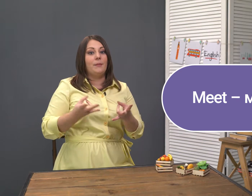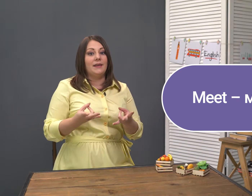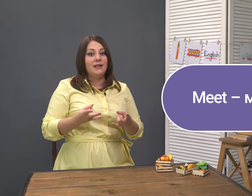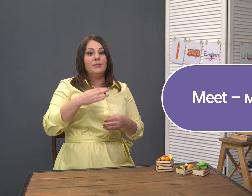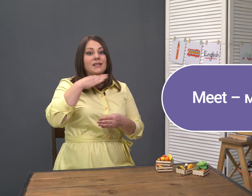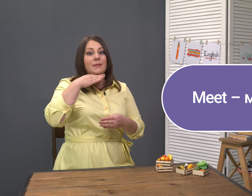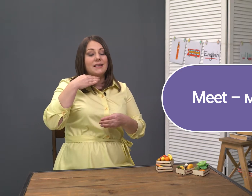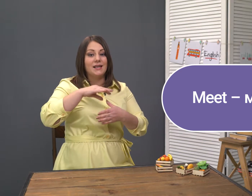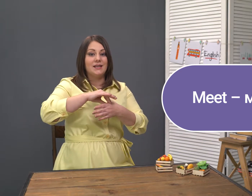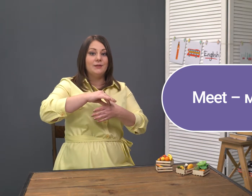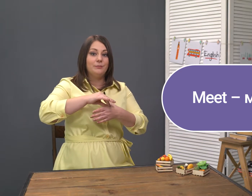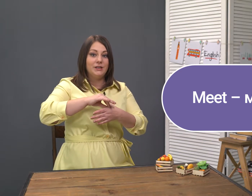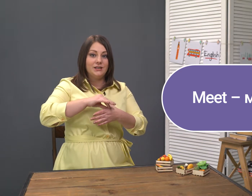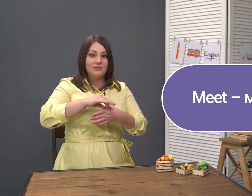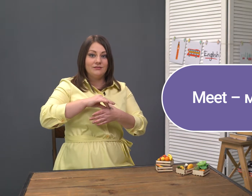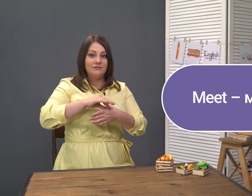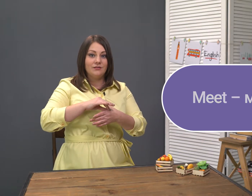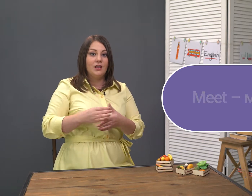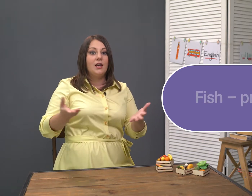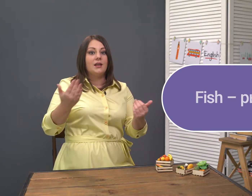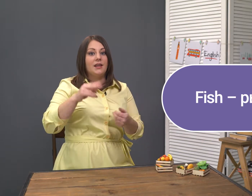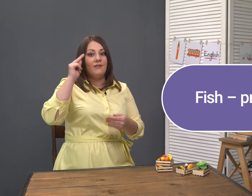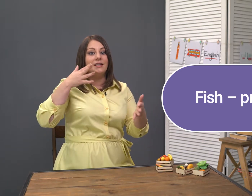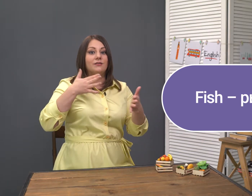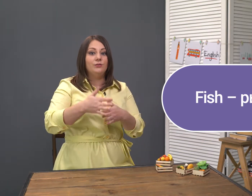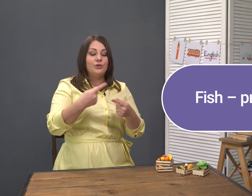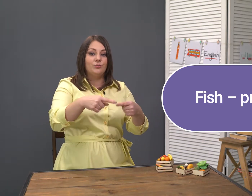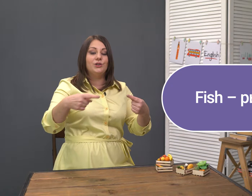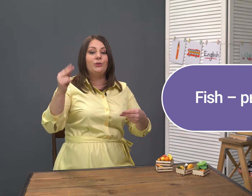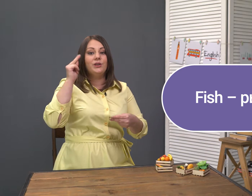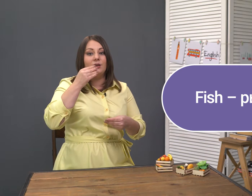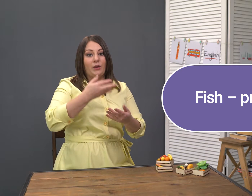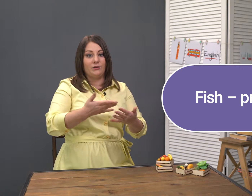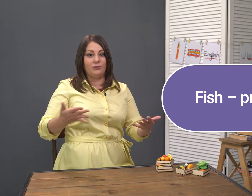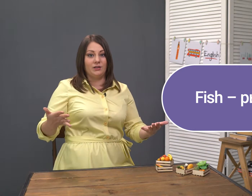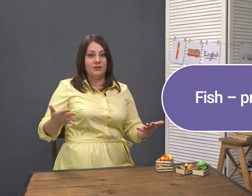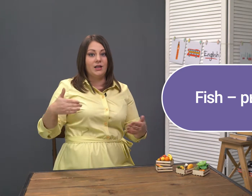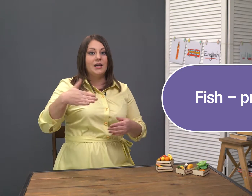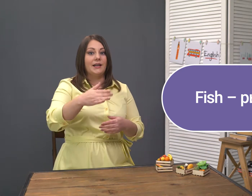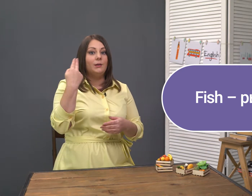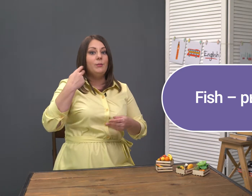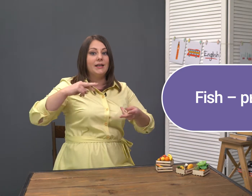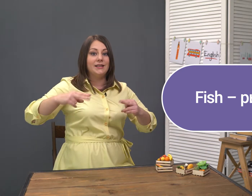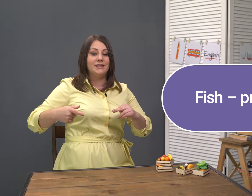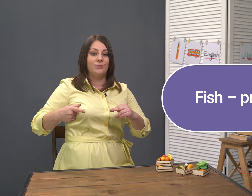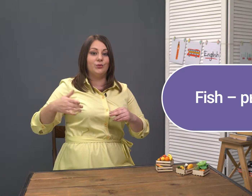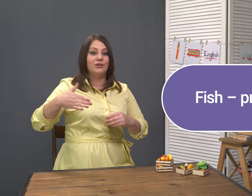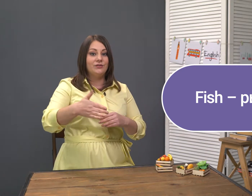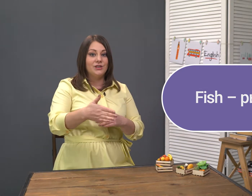понадобится мясо – meat. Давайте выучим и другие продукты. Рыба по-английски будет fish.